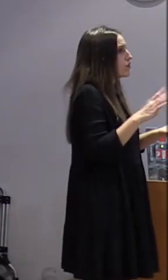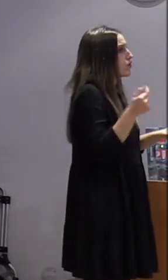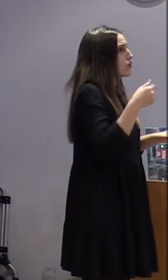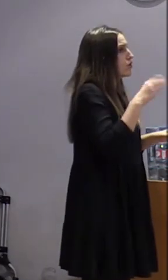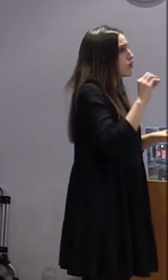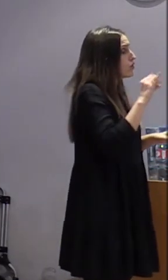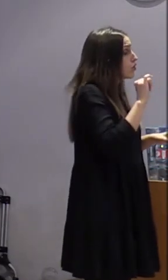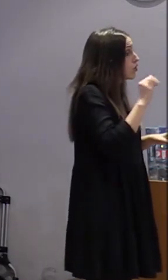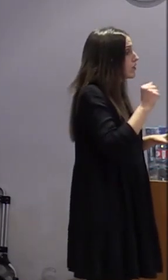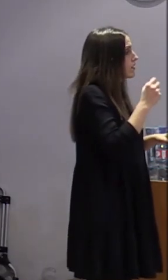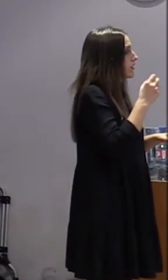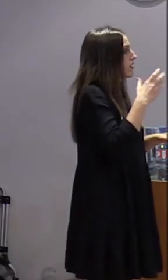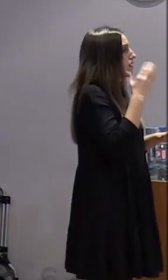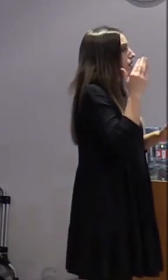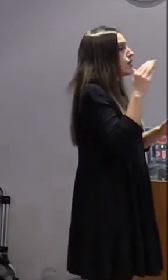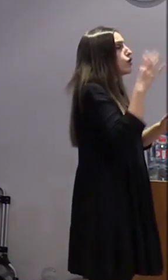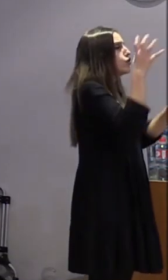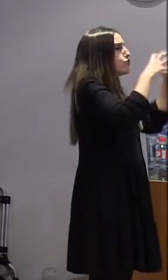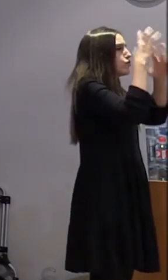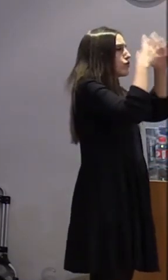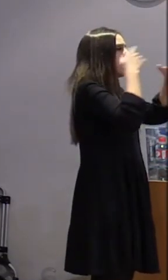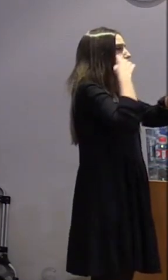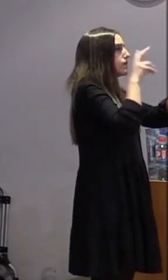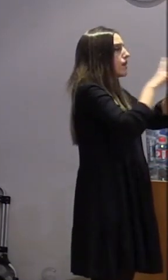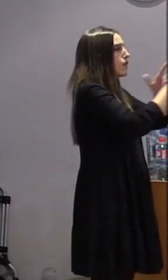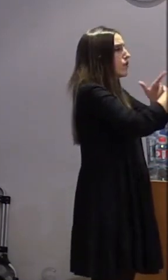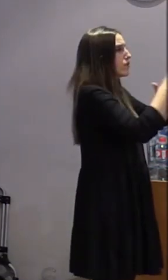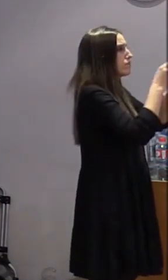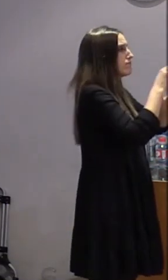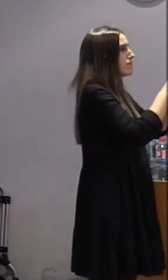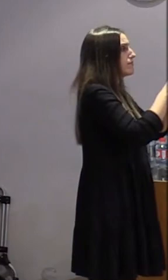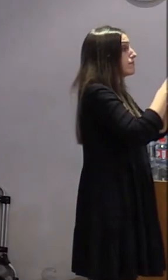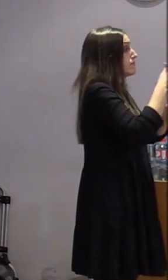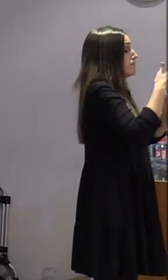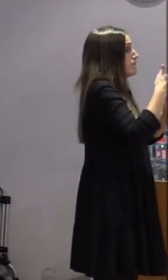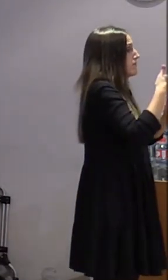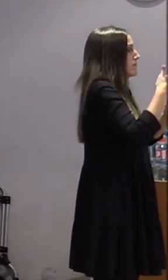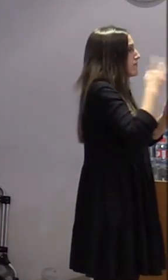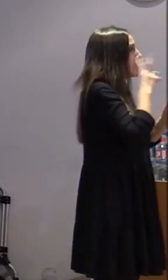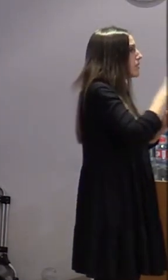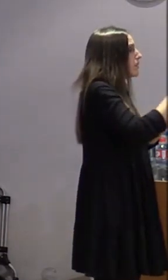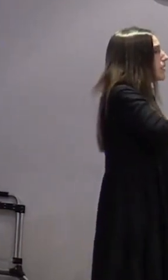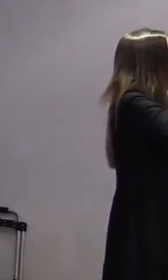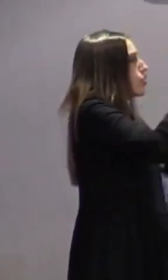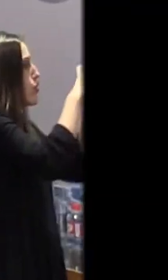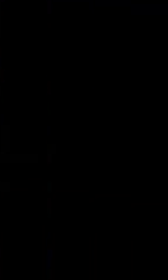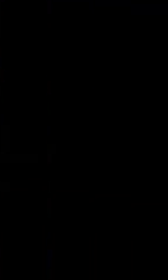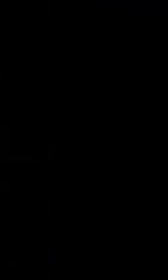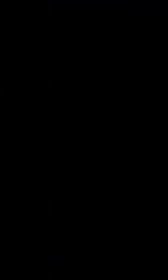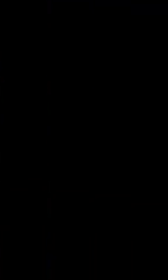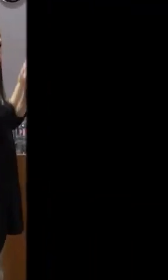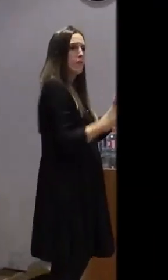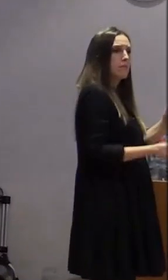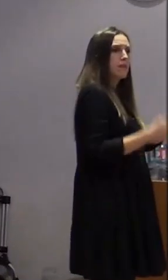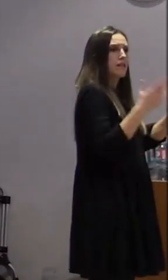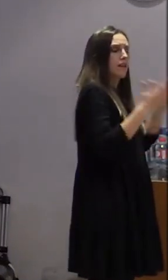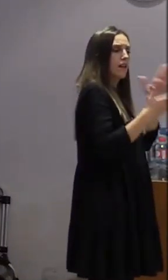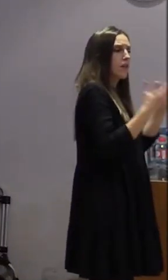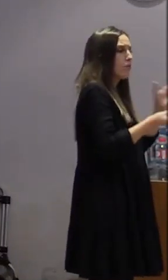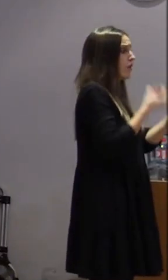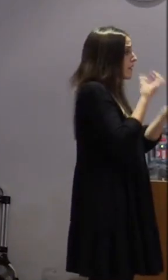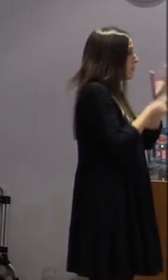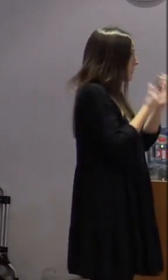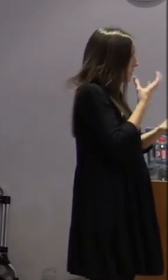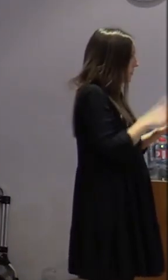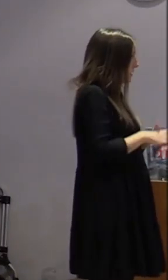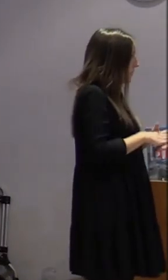ve tormentas a lo lejos. Goya es pintor de la corte, lo primero que hace, pinta en Madrid y ve nubes de tormenta que pinta durante el primavera. Empiezan a crecer